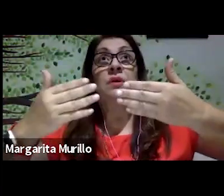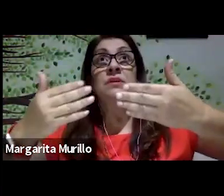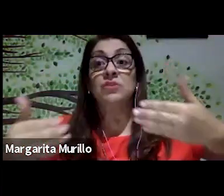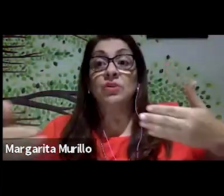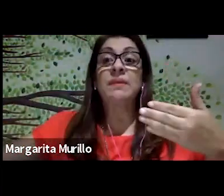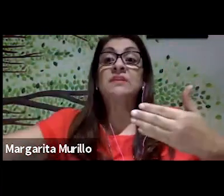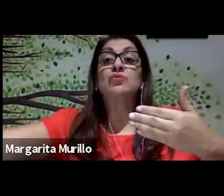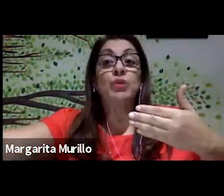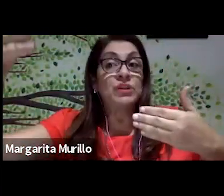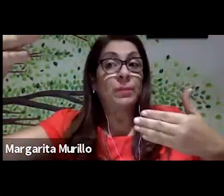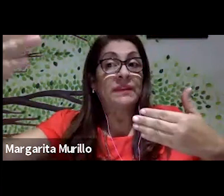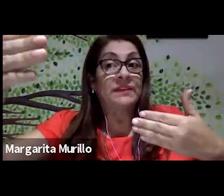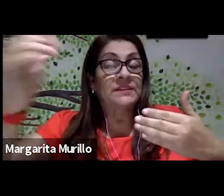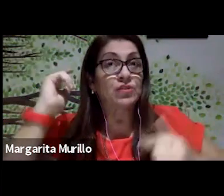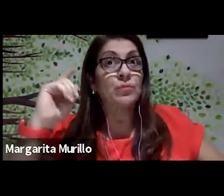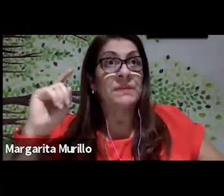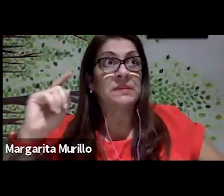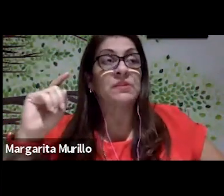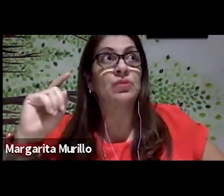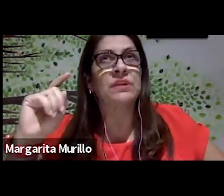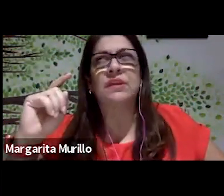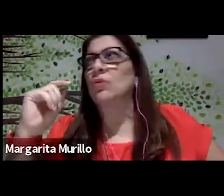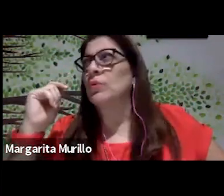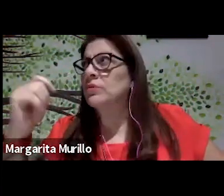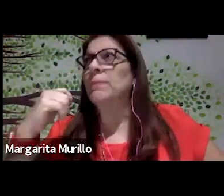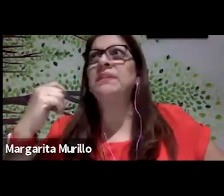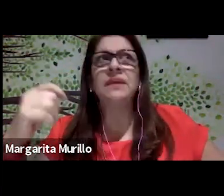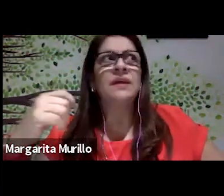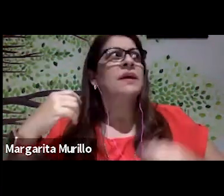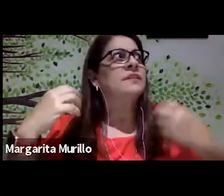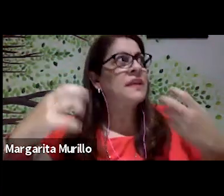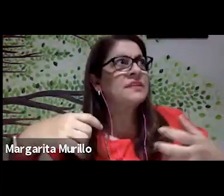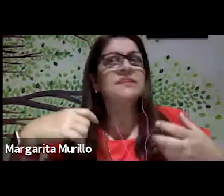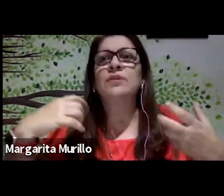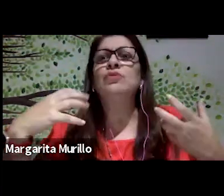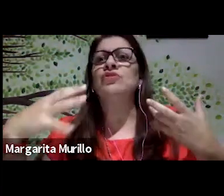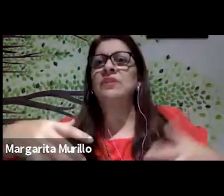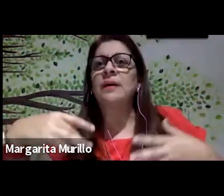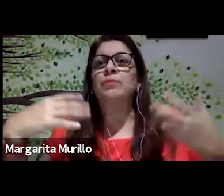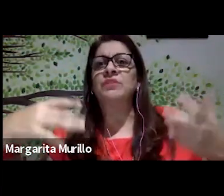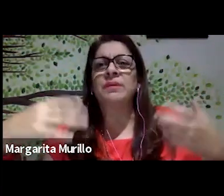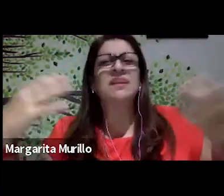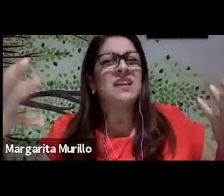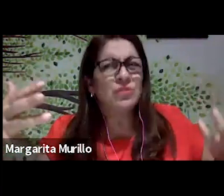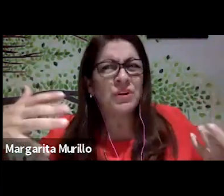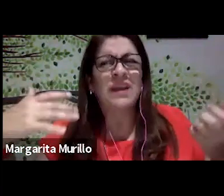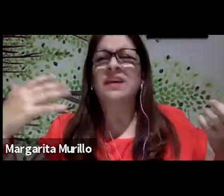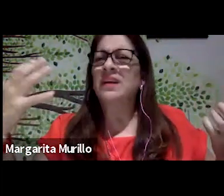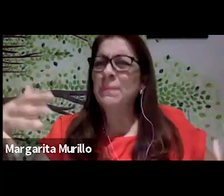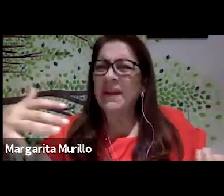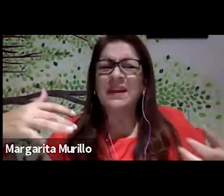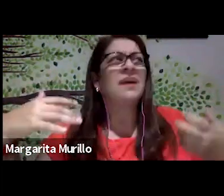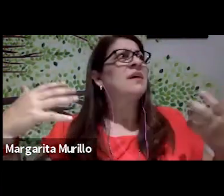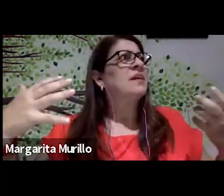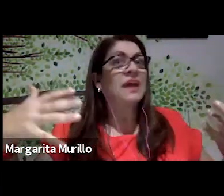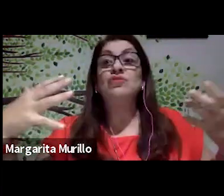impresión sino que miras un poquito para atrás eso es un pensamiento crítico cuando de repente tienes esta curiosidad por saber Y eso por qué